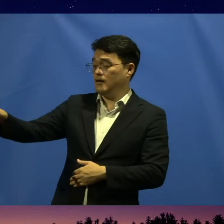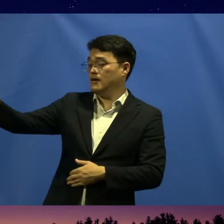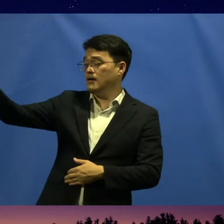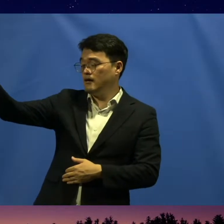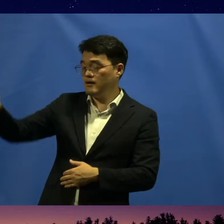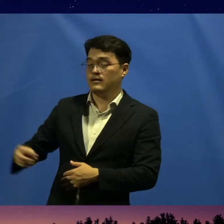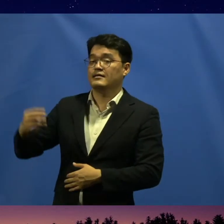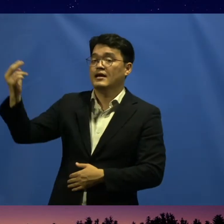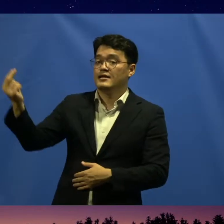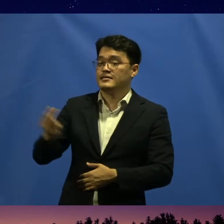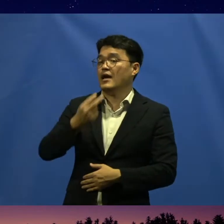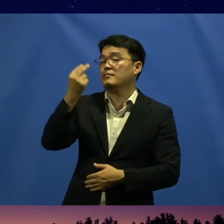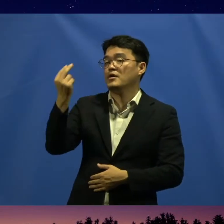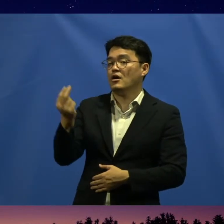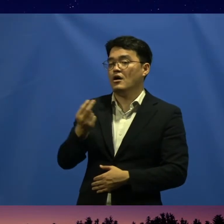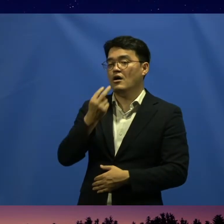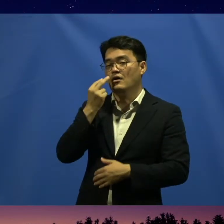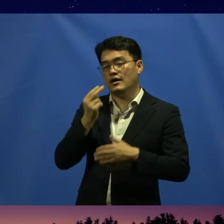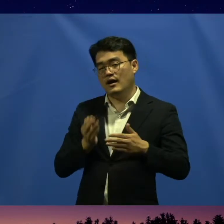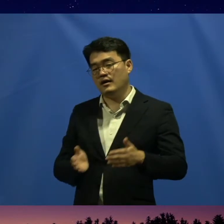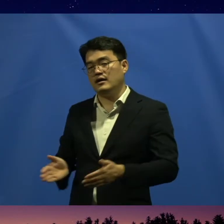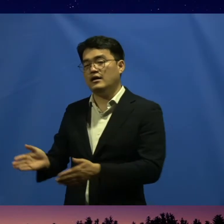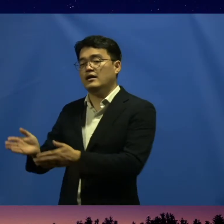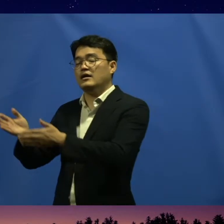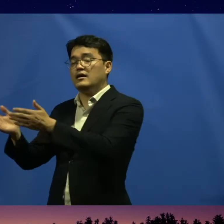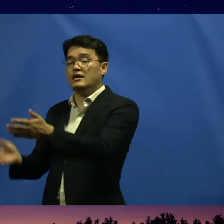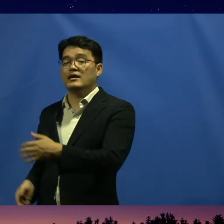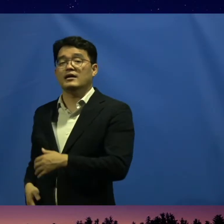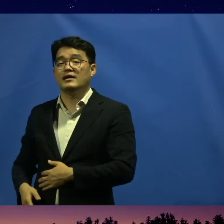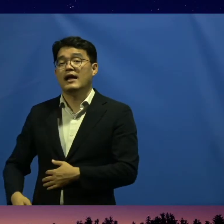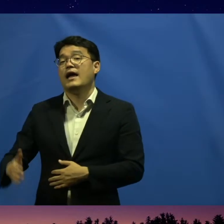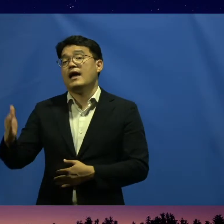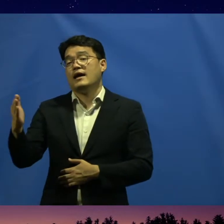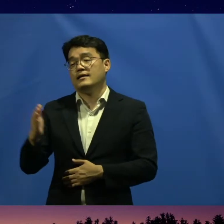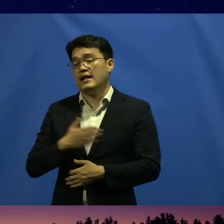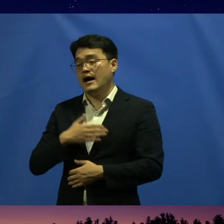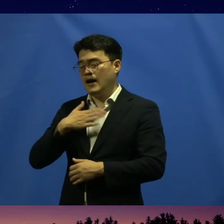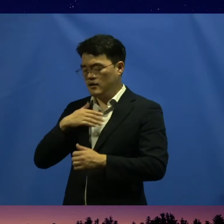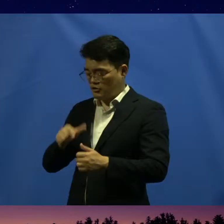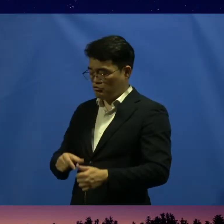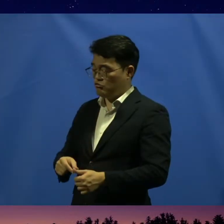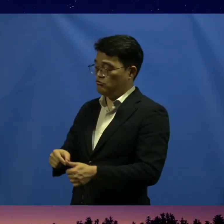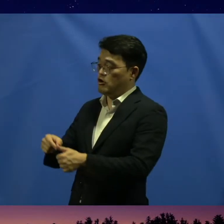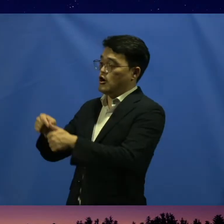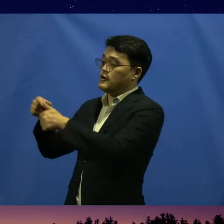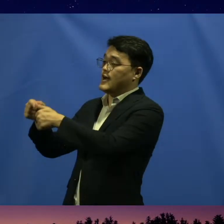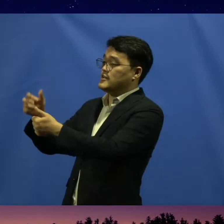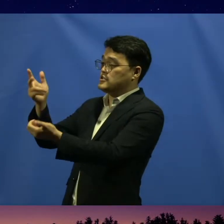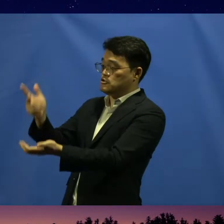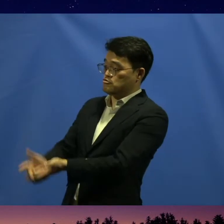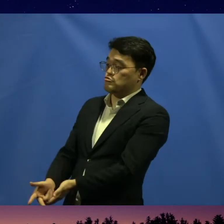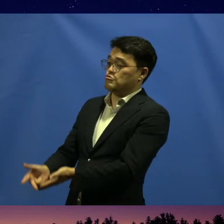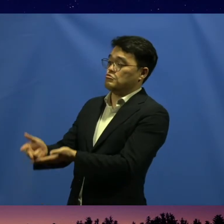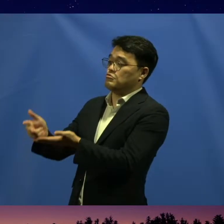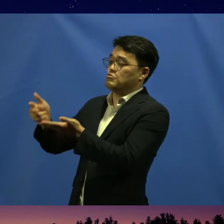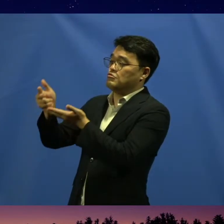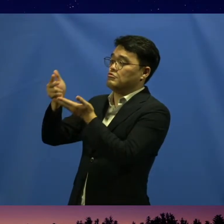이 길은 생명의 길 나를